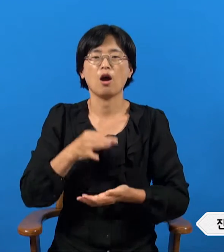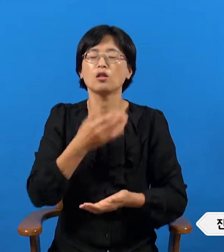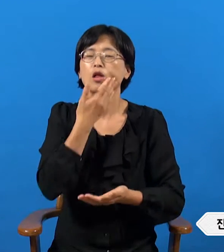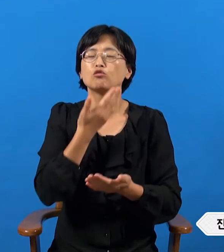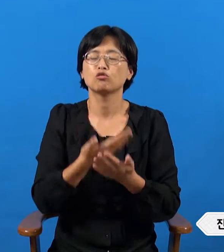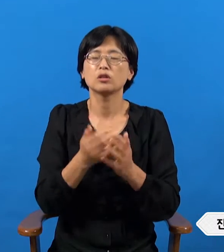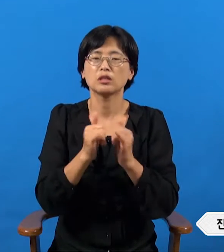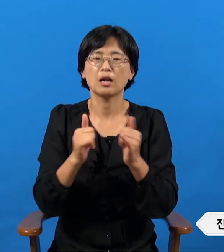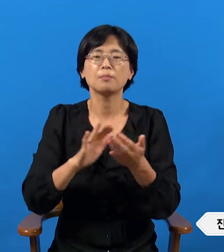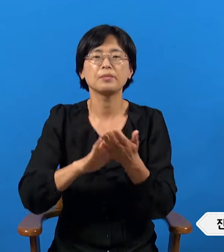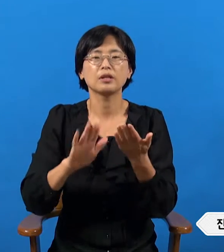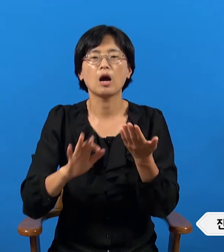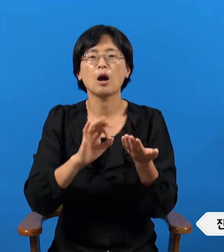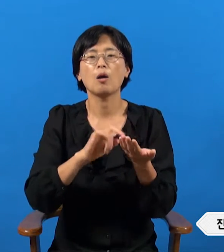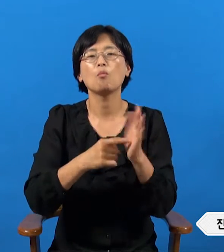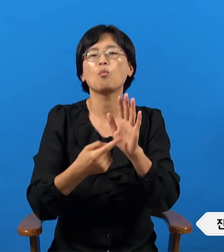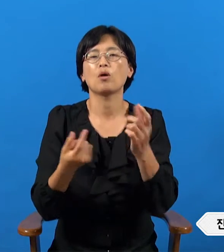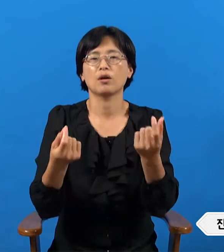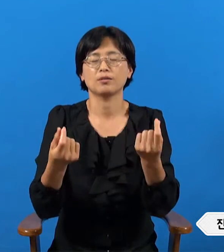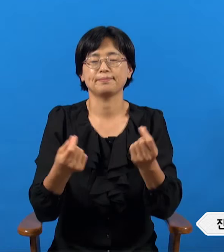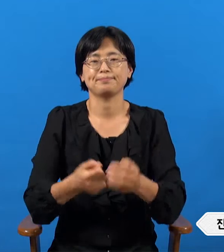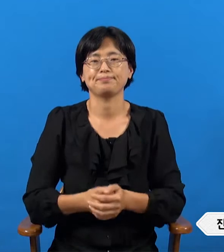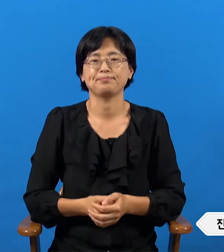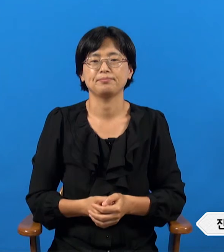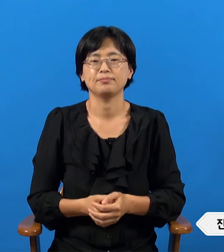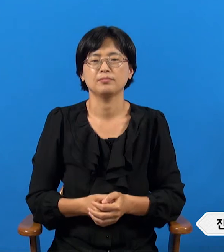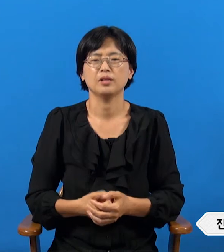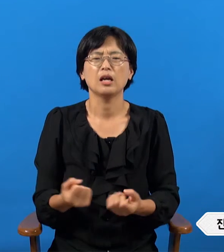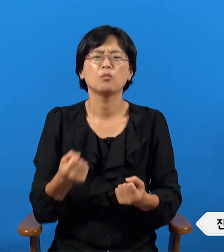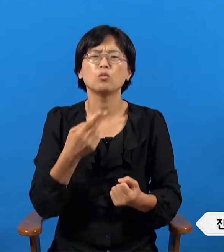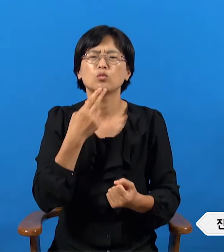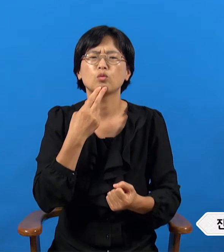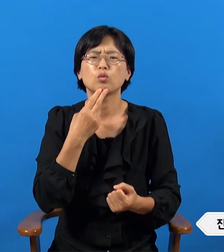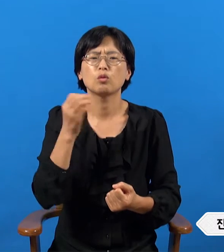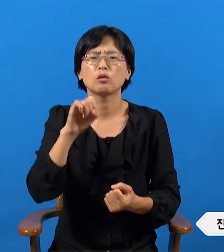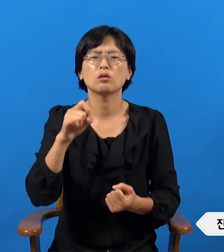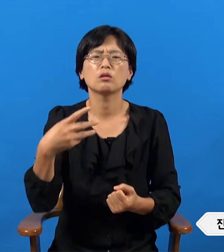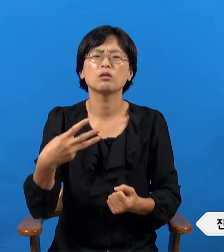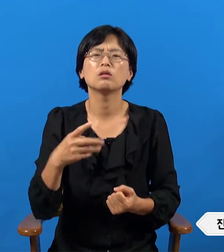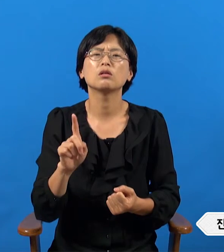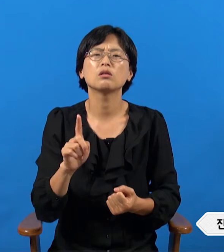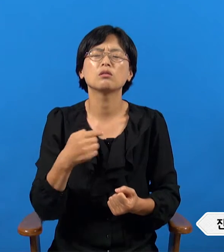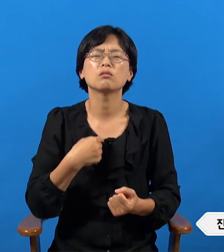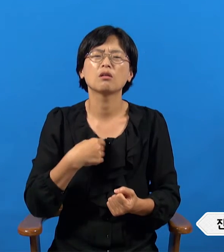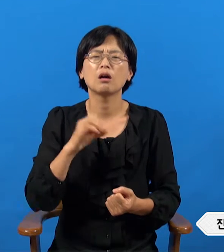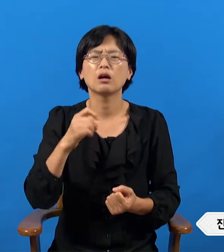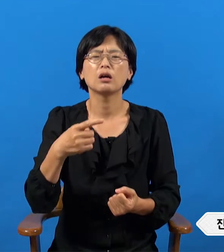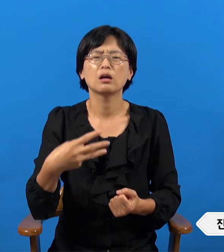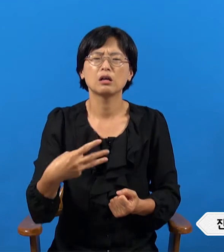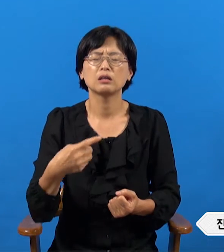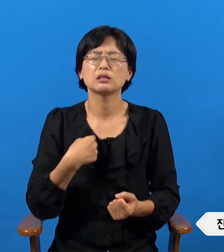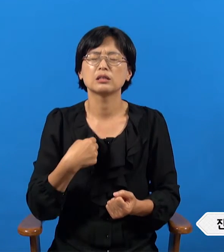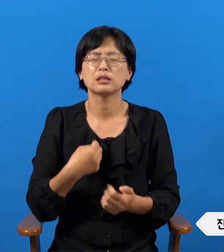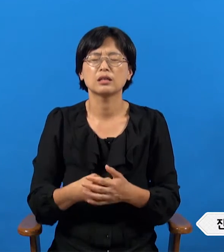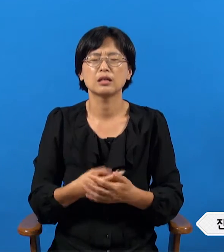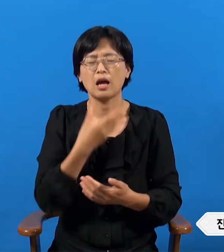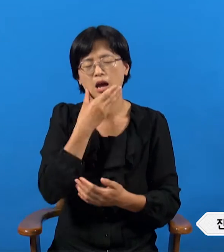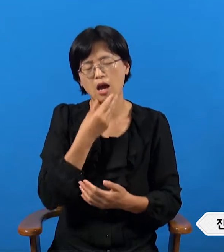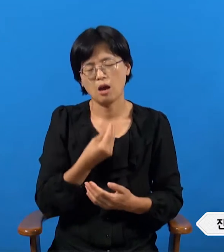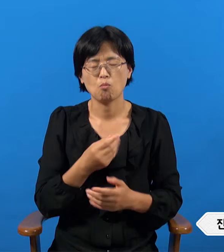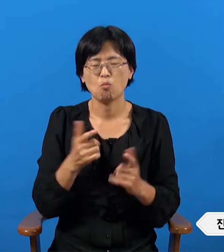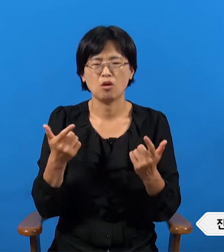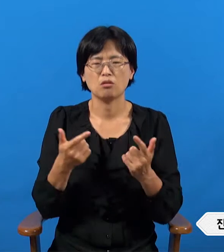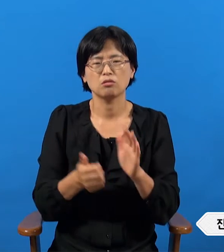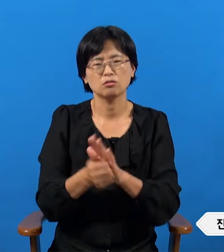가치 있습니다. 내가 힘이 없습니다. 힘이 없는 을이라면 나는 그렇게 성공하지